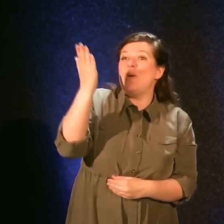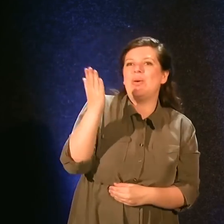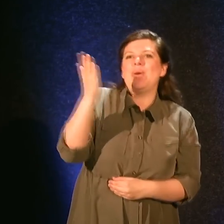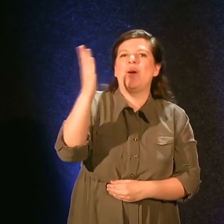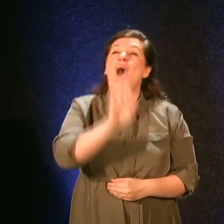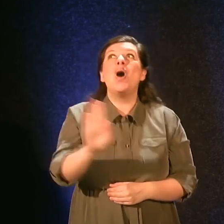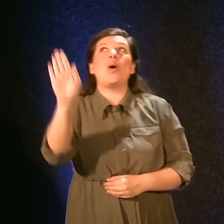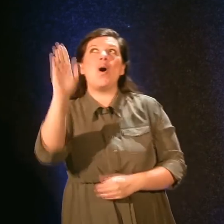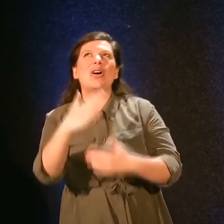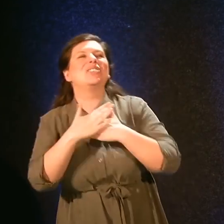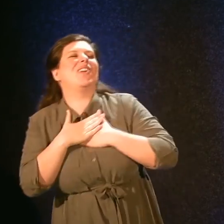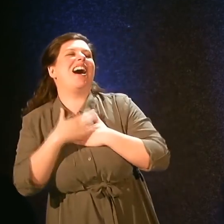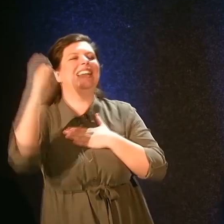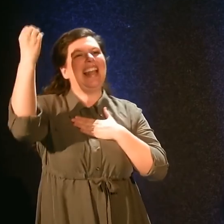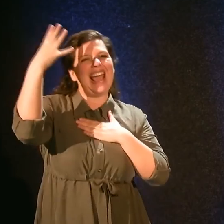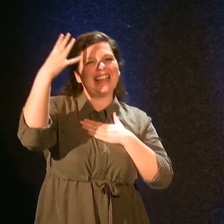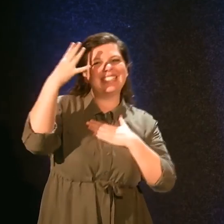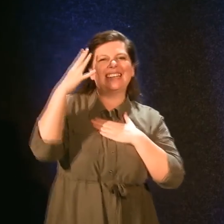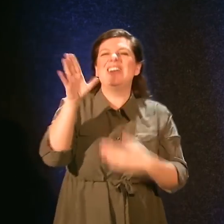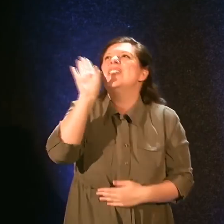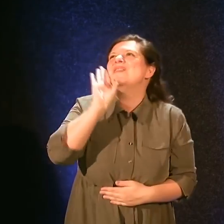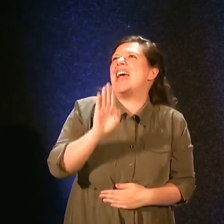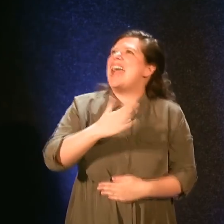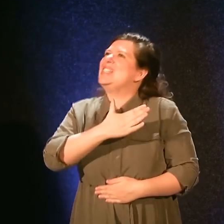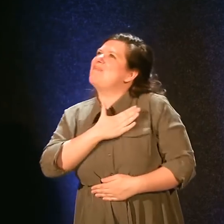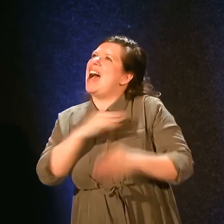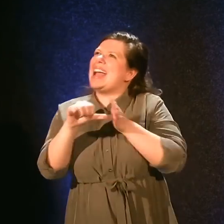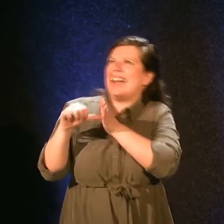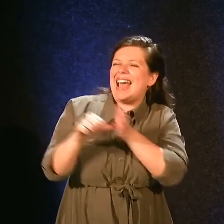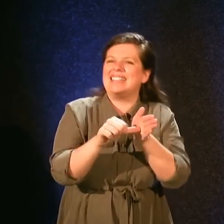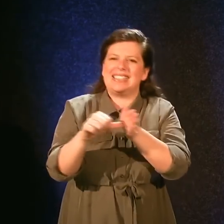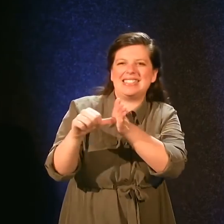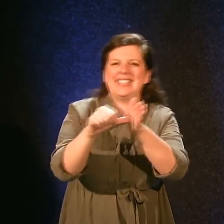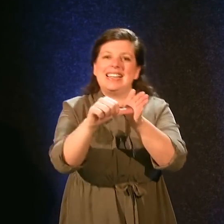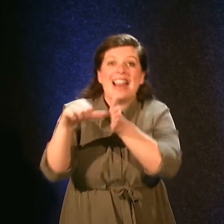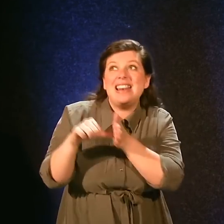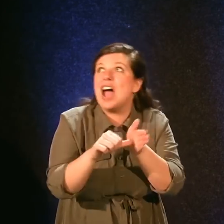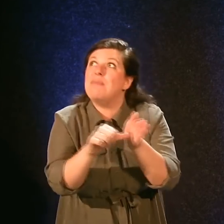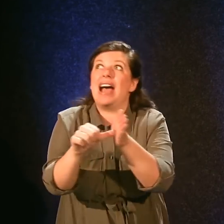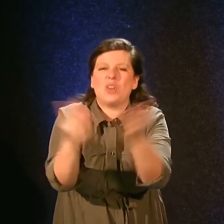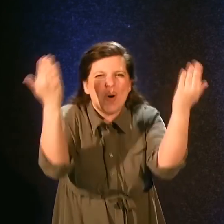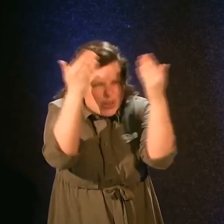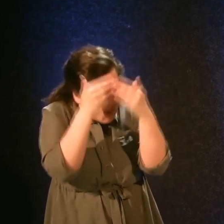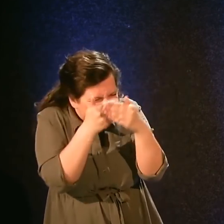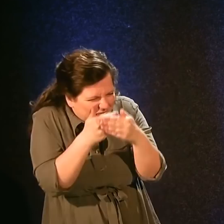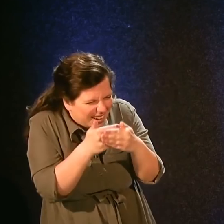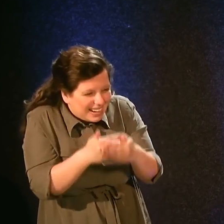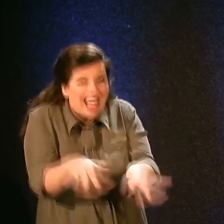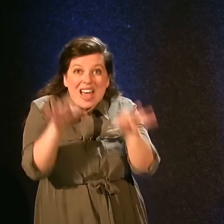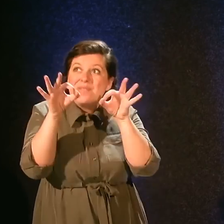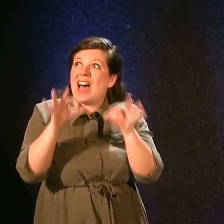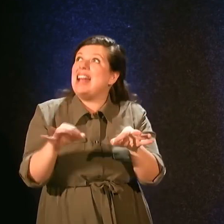u. God van licht, wees mijn gids, leid mij door het